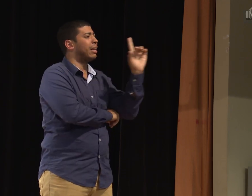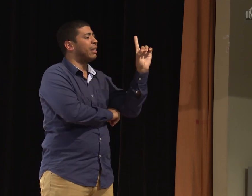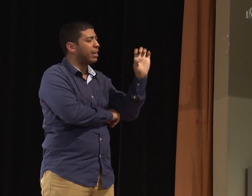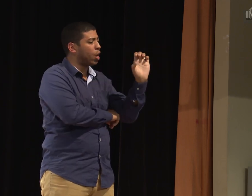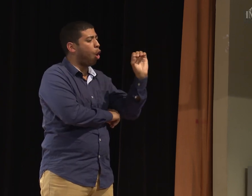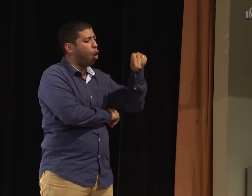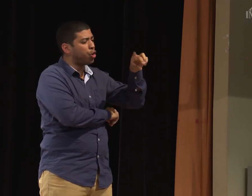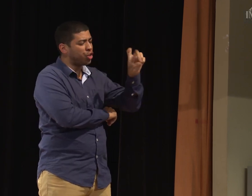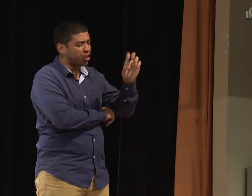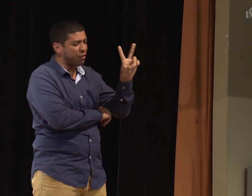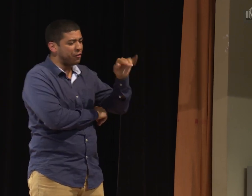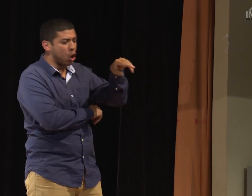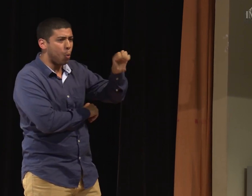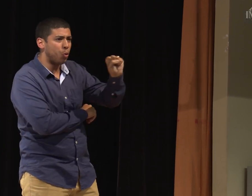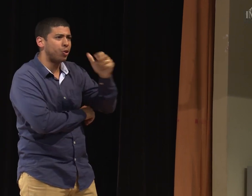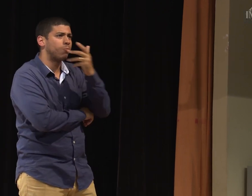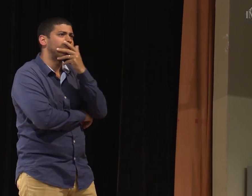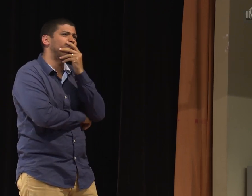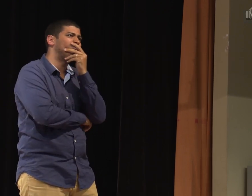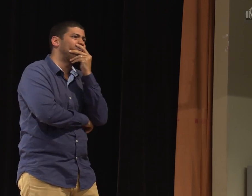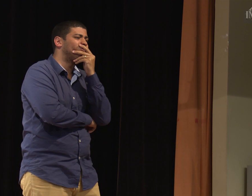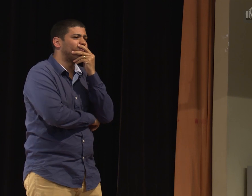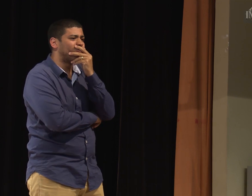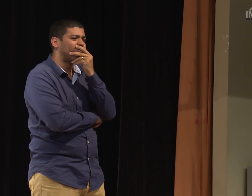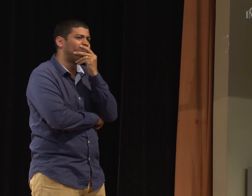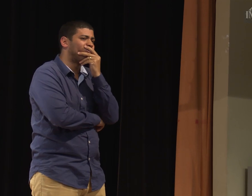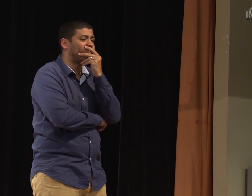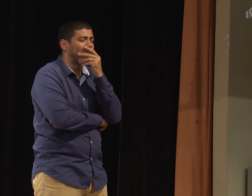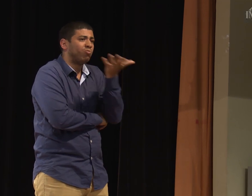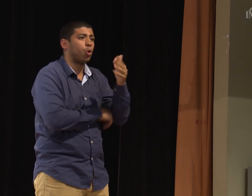os conceitos para passar para o surdo, de onde viemos.